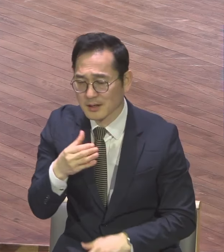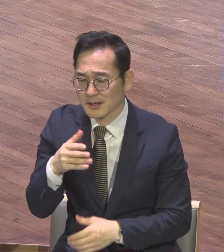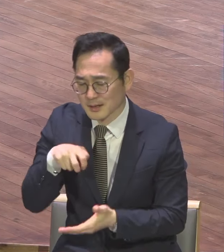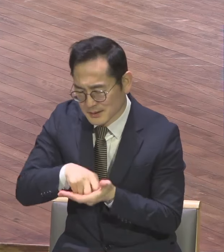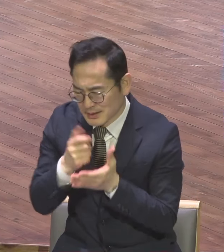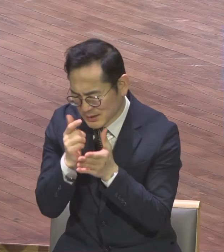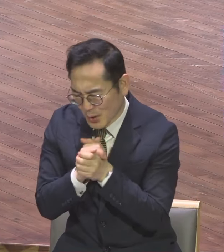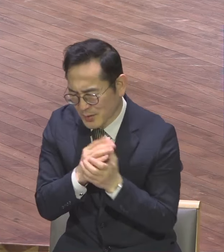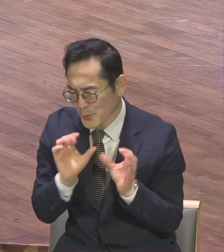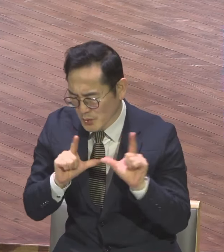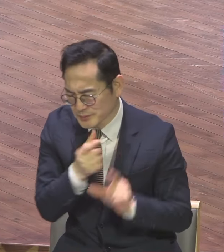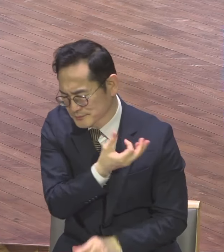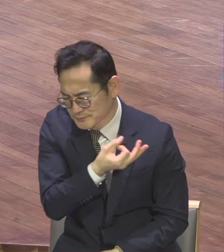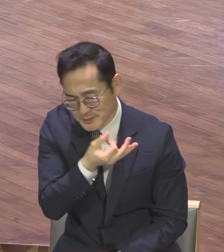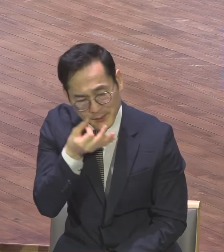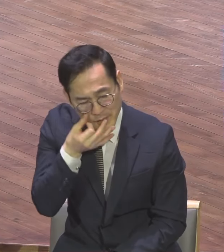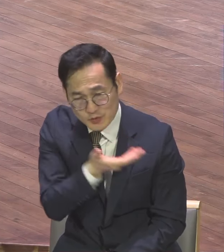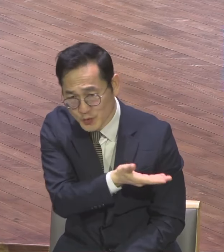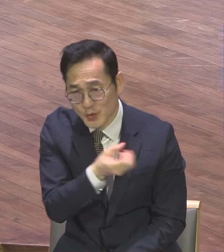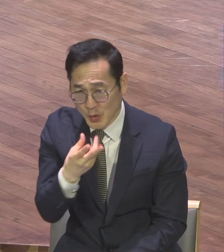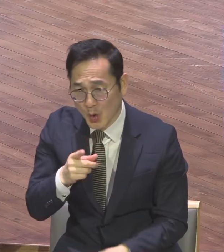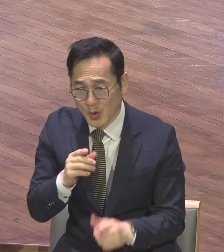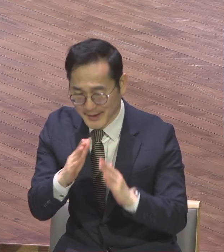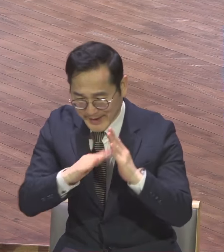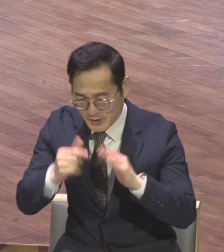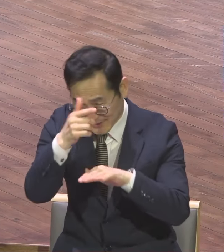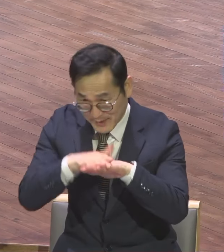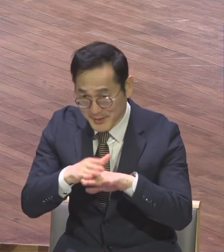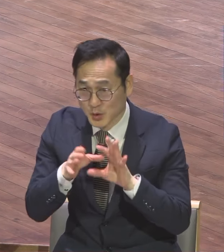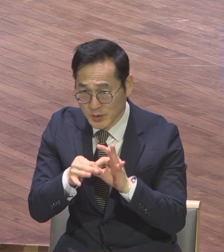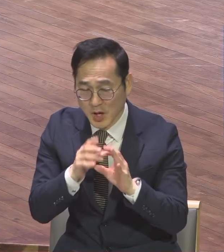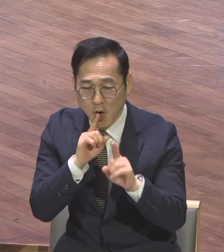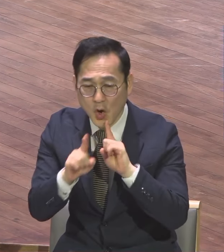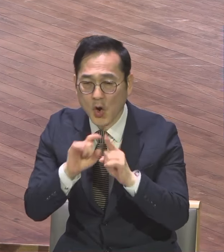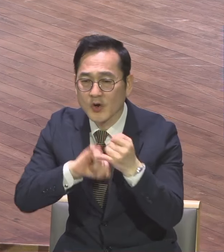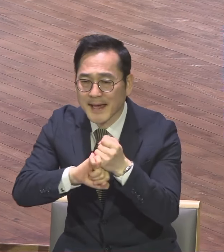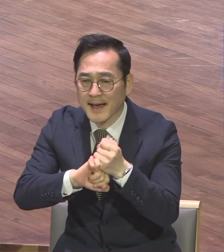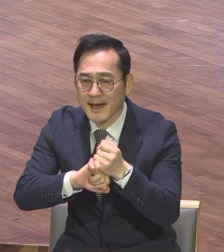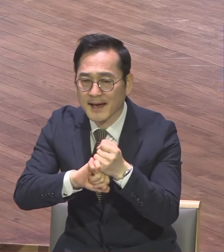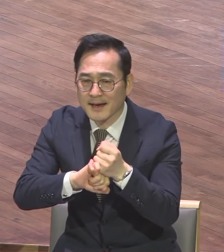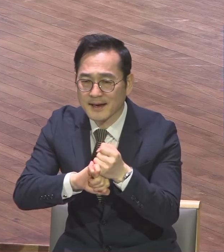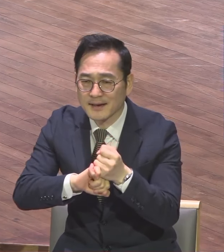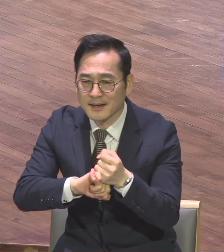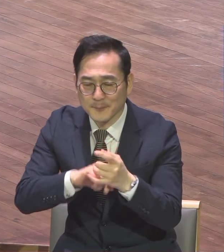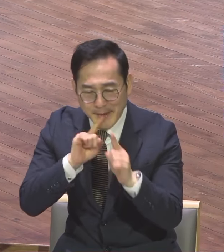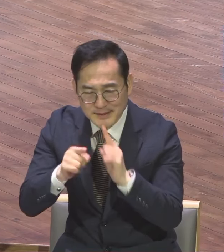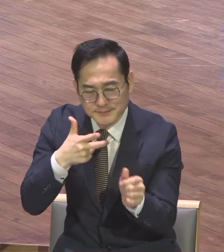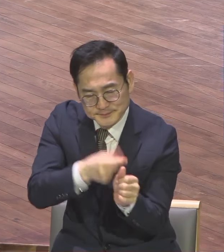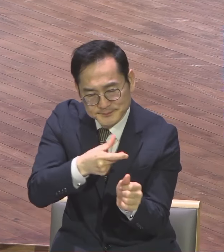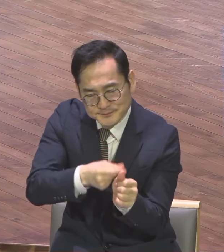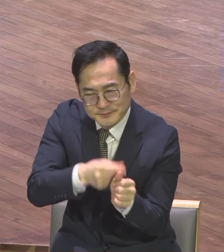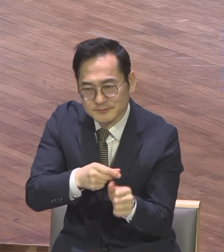가정 예배를 통해서 아이들에게 언약을 심어주면서 포럼하는 그런 영적 분위기,